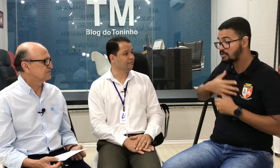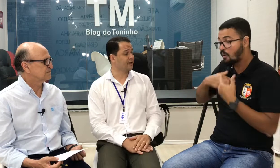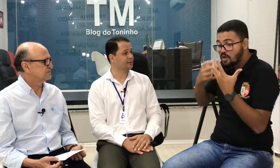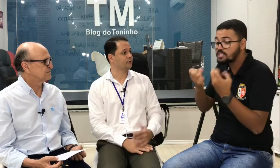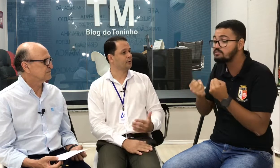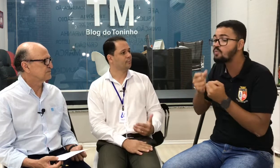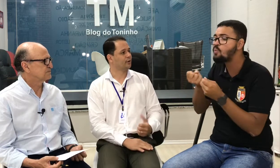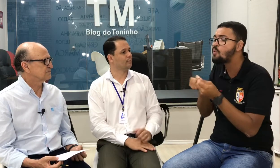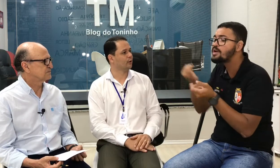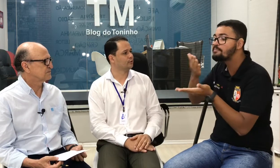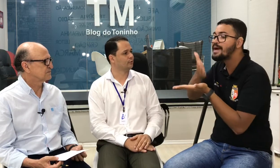fácil, porque eu posso ir,